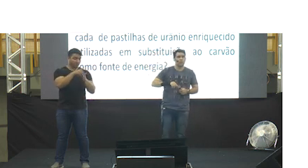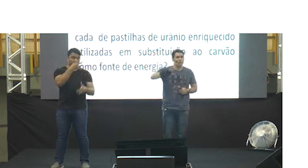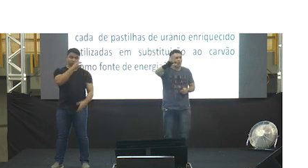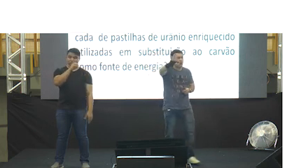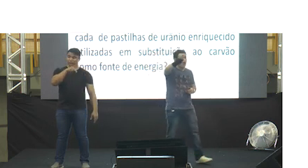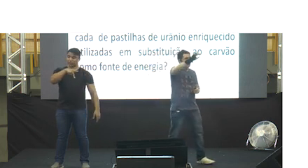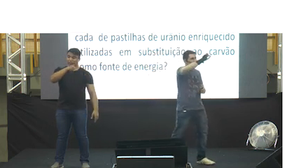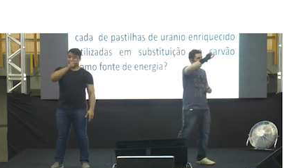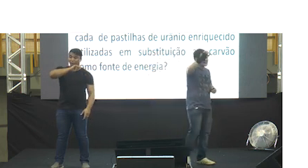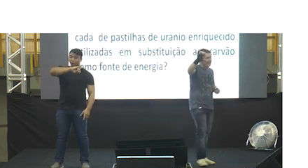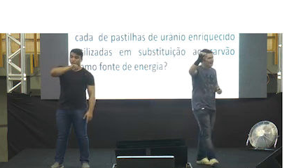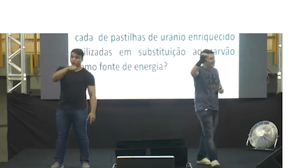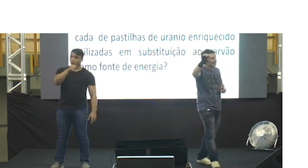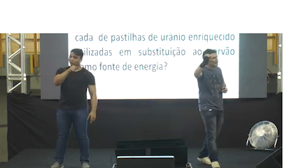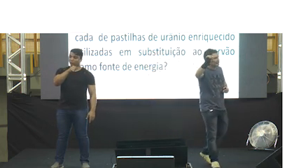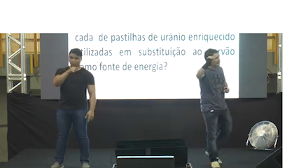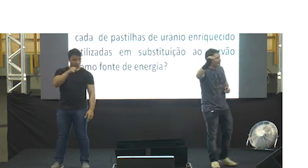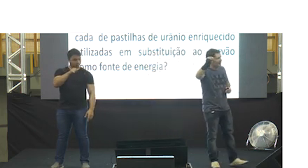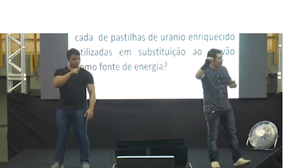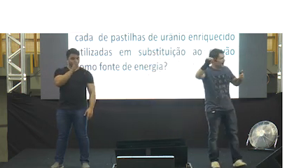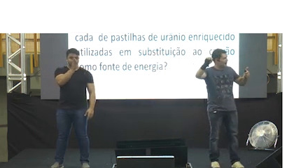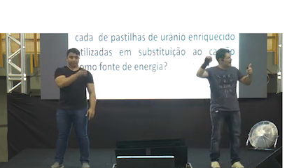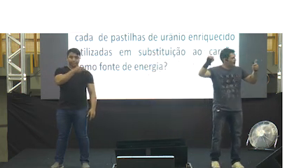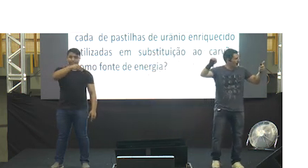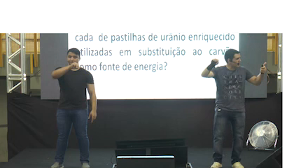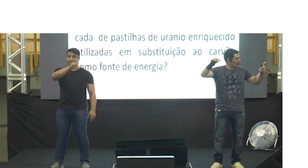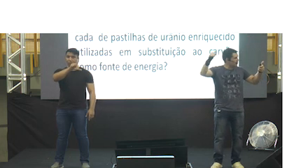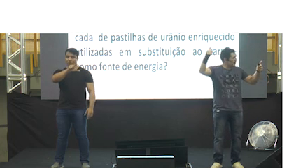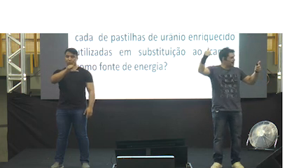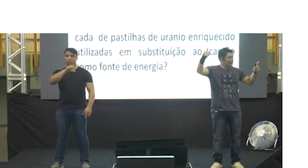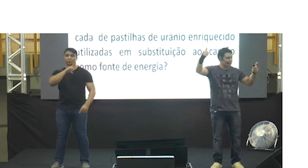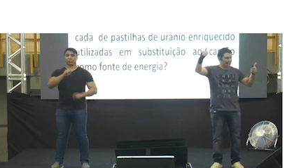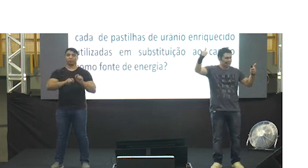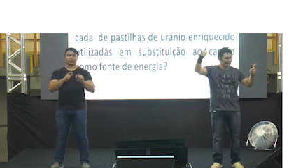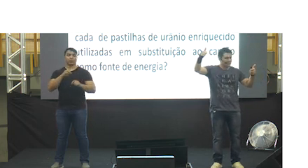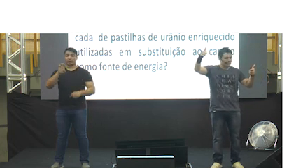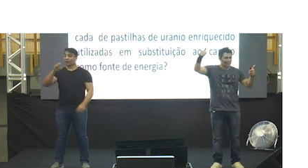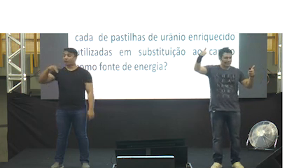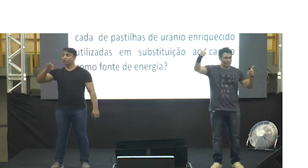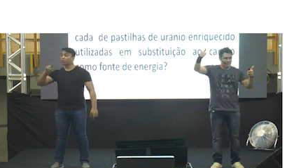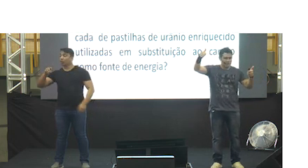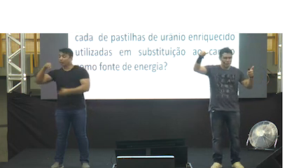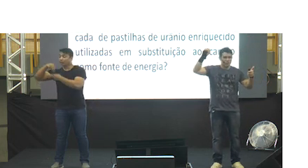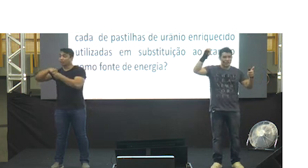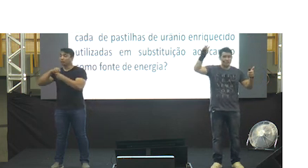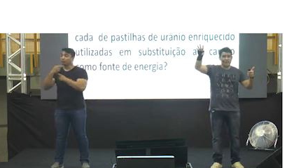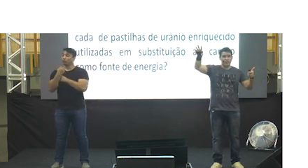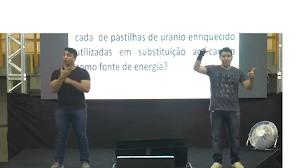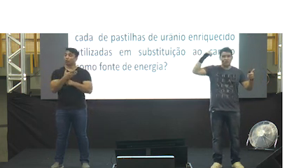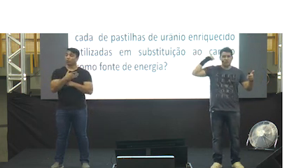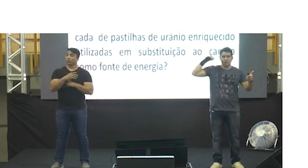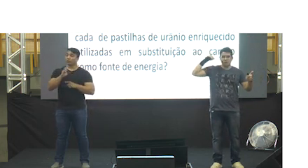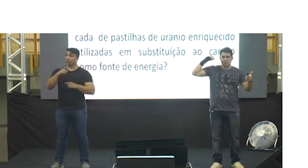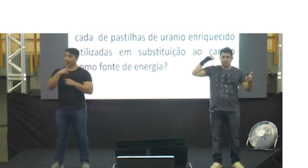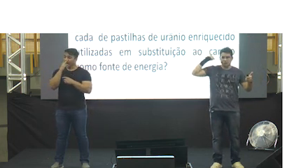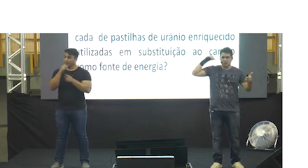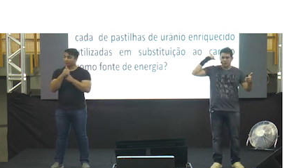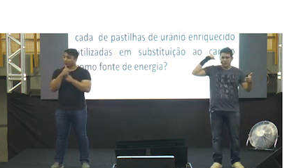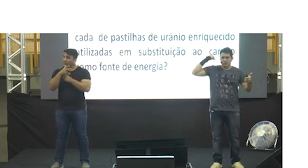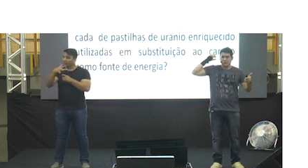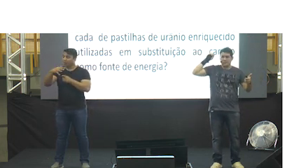por mol. Ó, por essa representação química, reação endo ou exo? Exo. Libera ou absorve